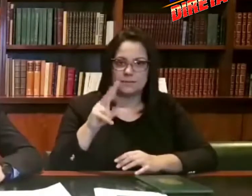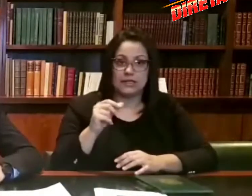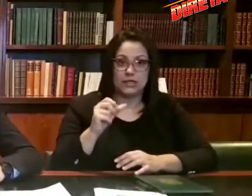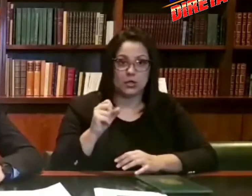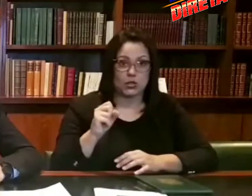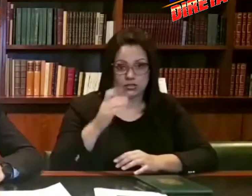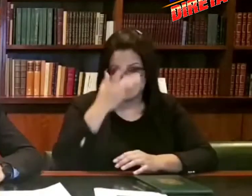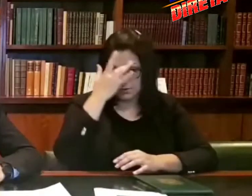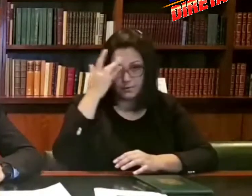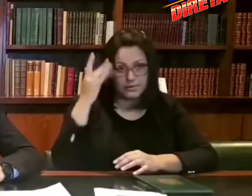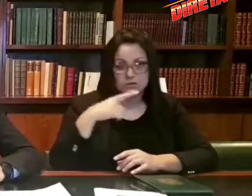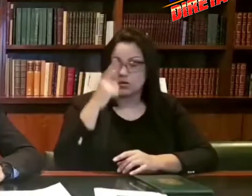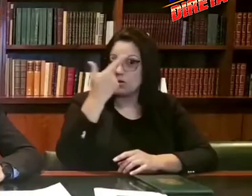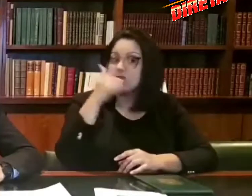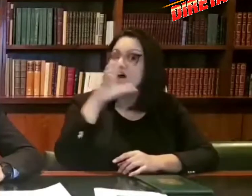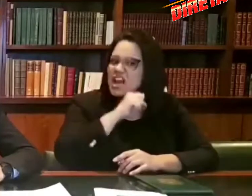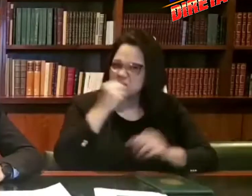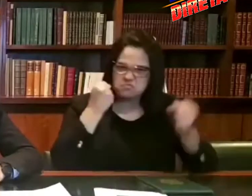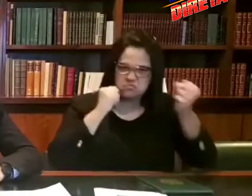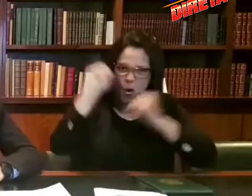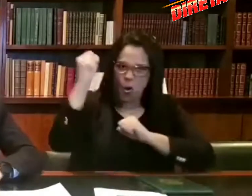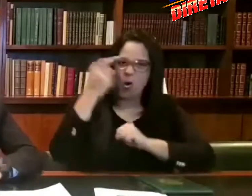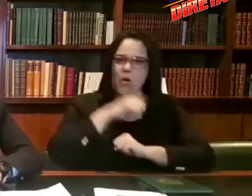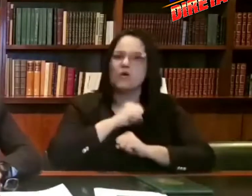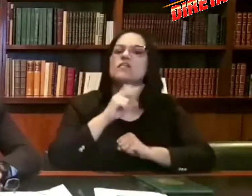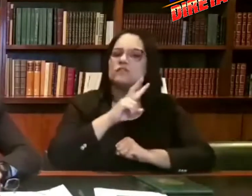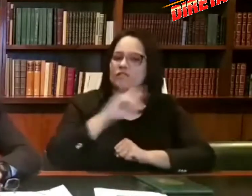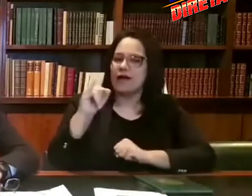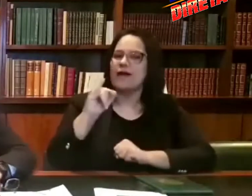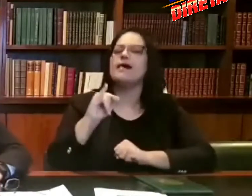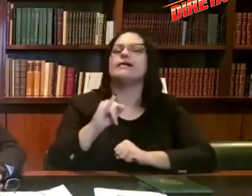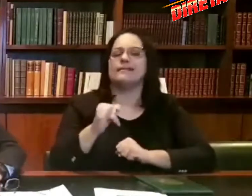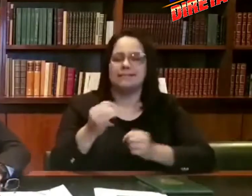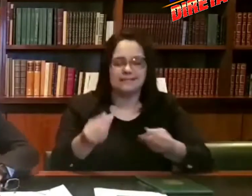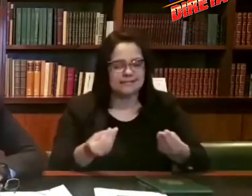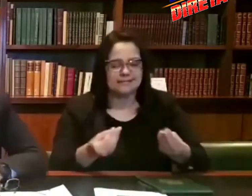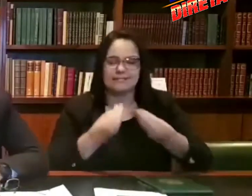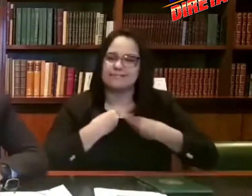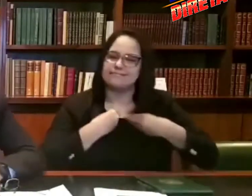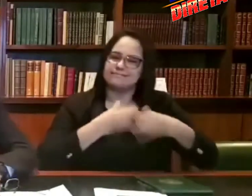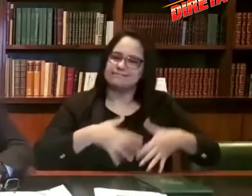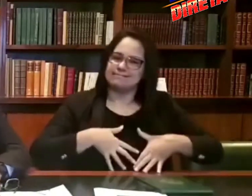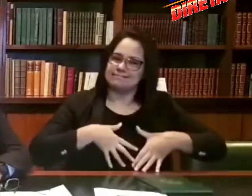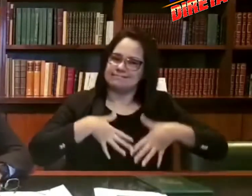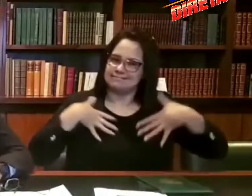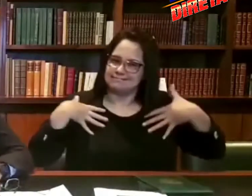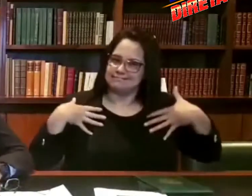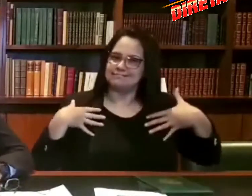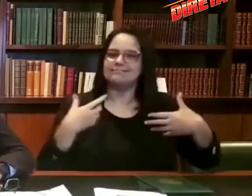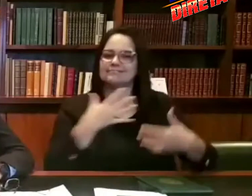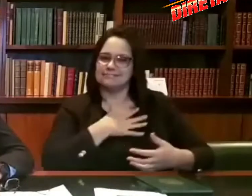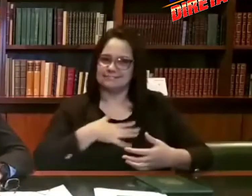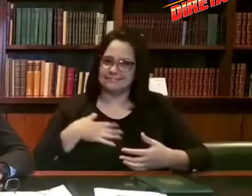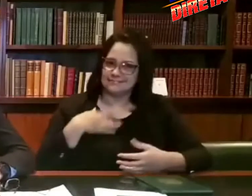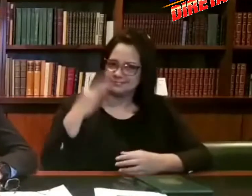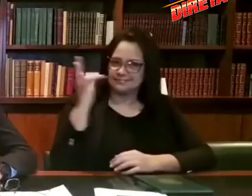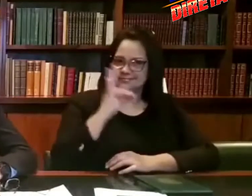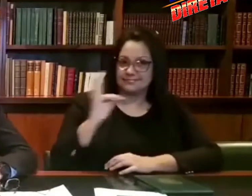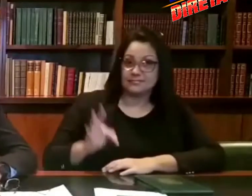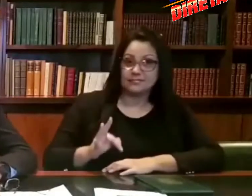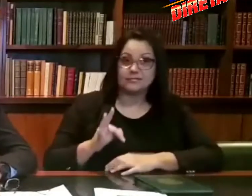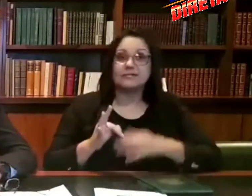pessoas em outro tempo recorde, e isso é uma coisa que nos dá muito orgulho. Porque, para finalizar, são